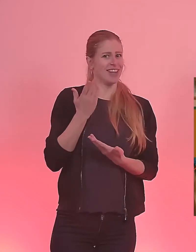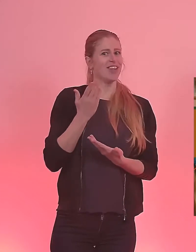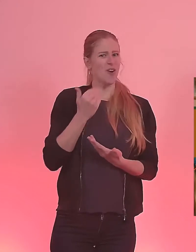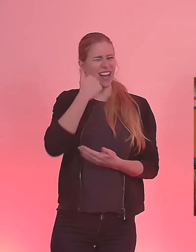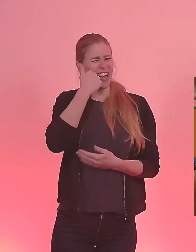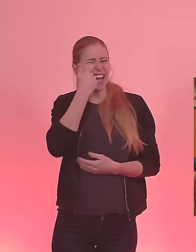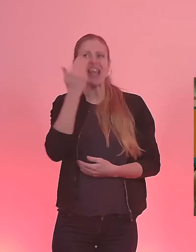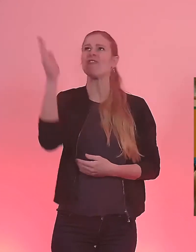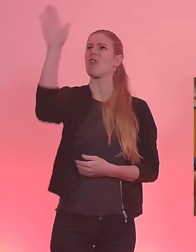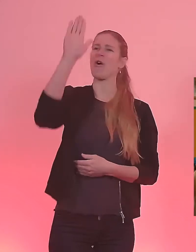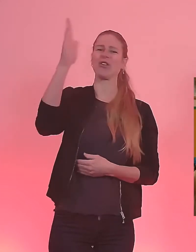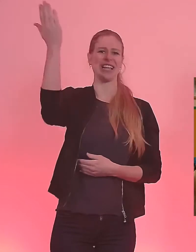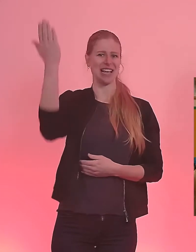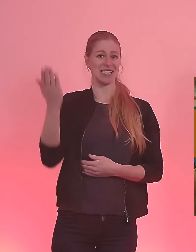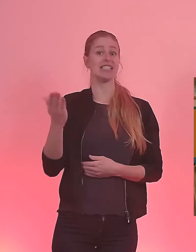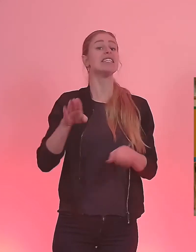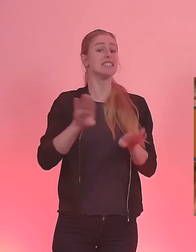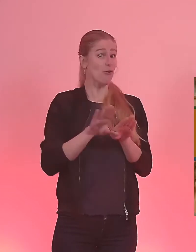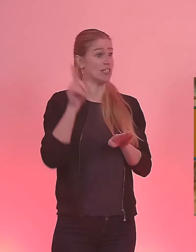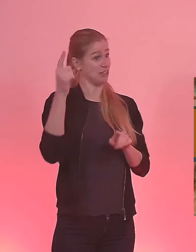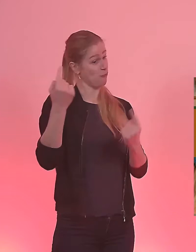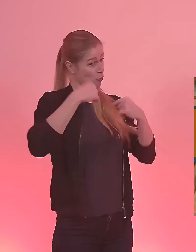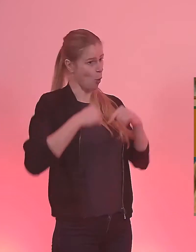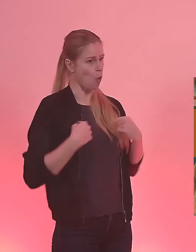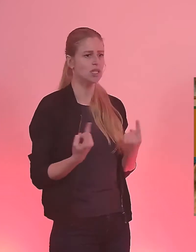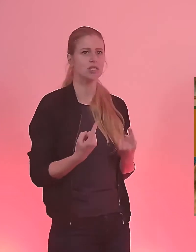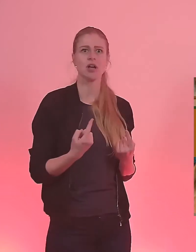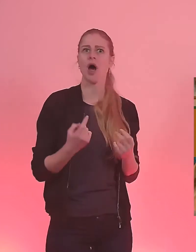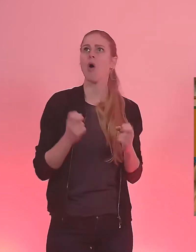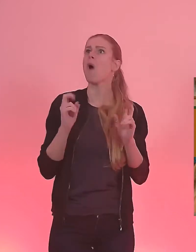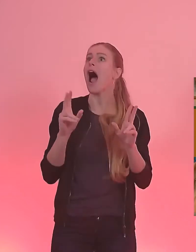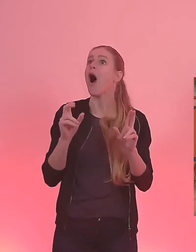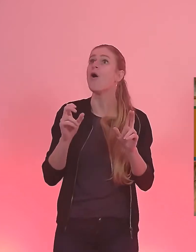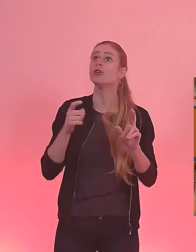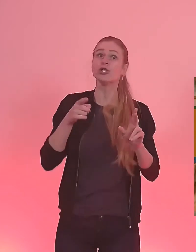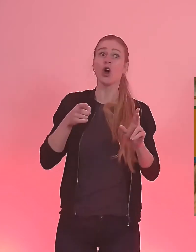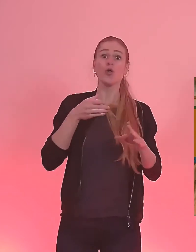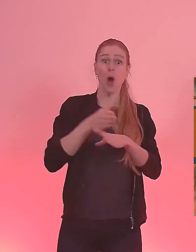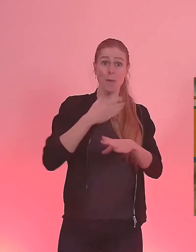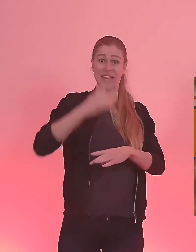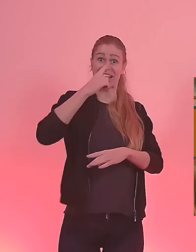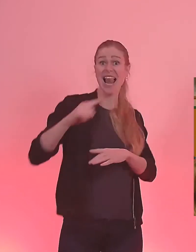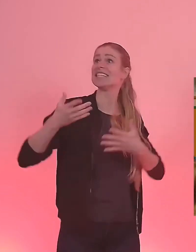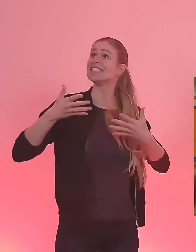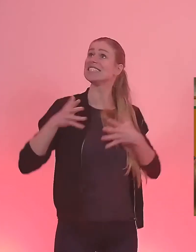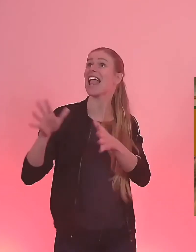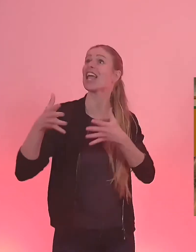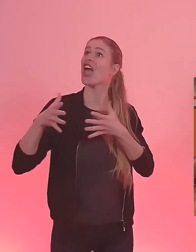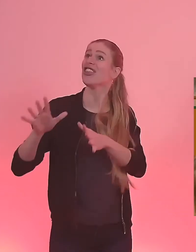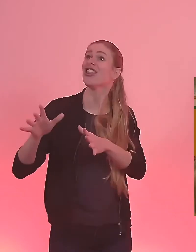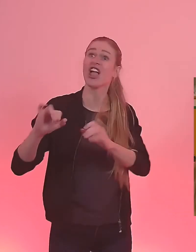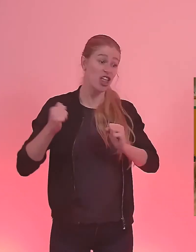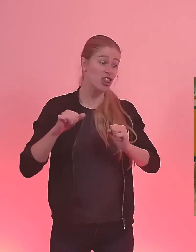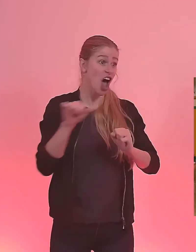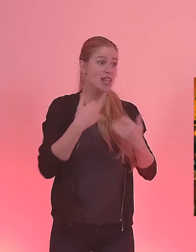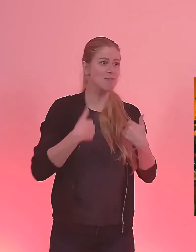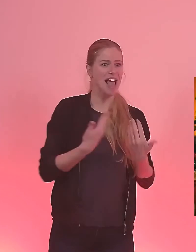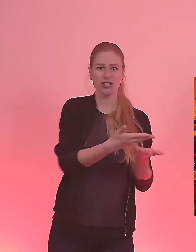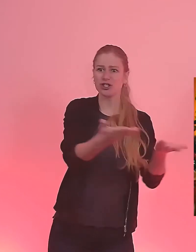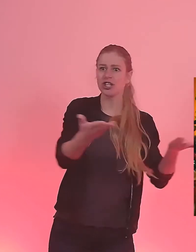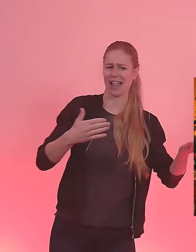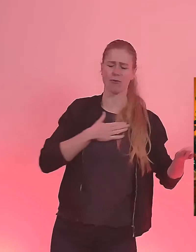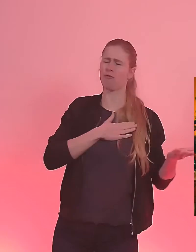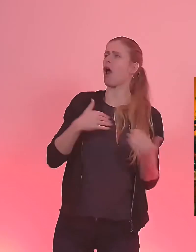God is zoals hij ook voor ons is. Wow. Dus ik kan door mijn talent zingen, kan ik andere mensen laten voelen of vertellen of laten